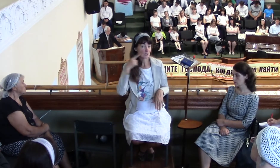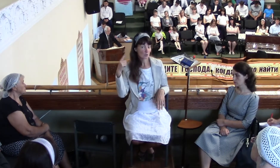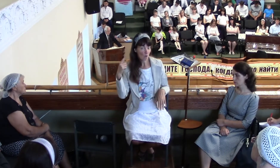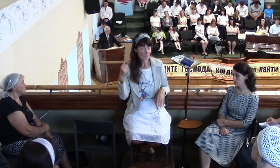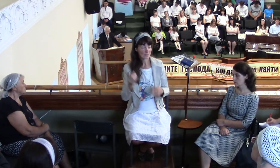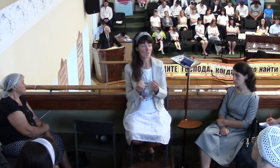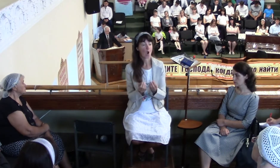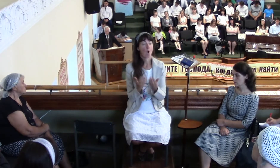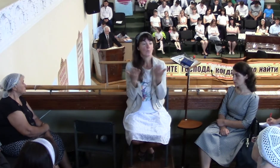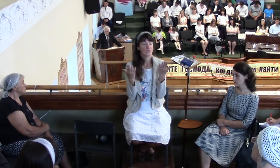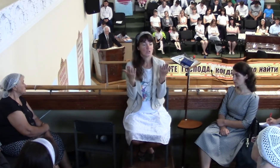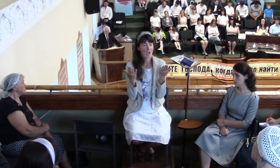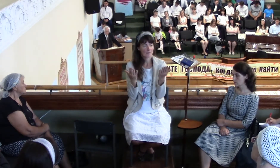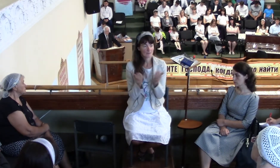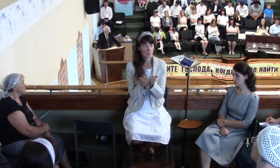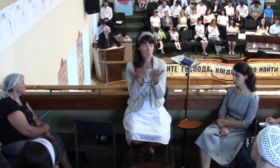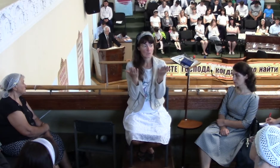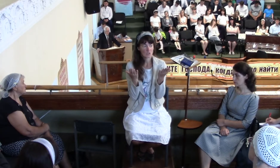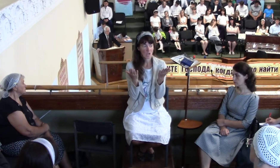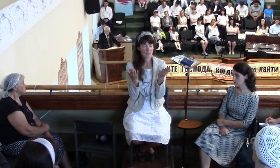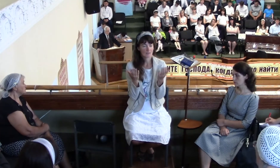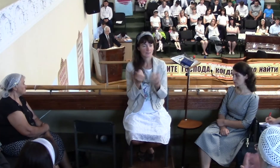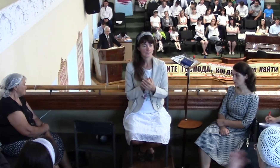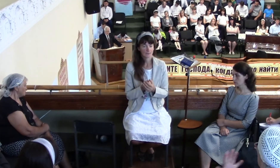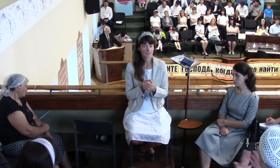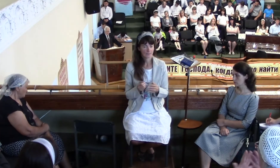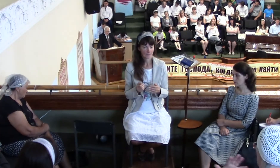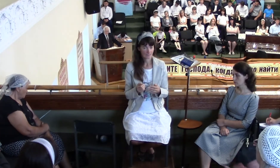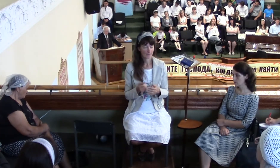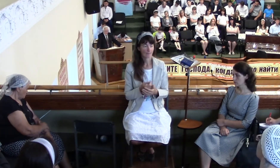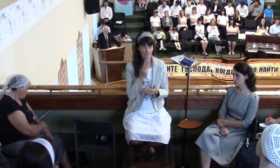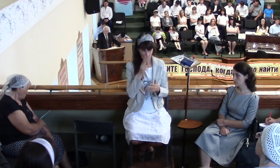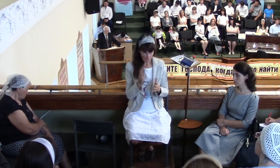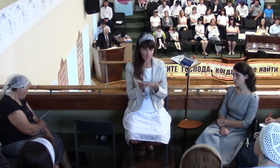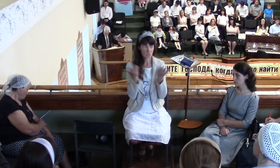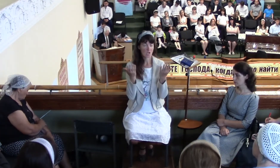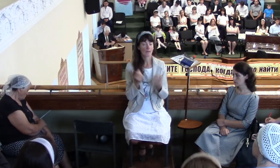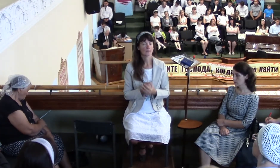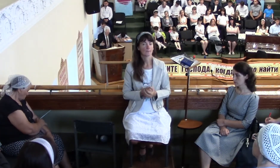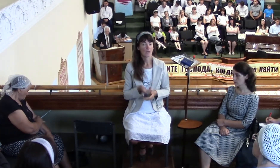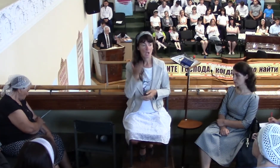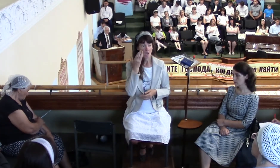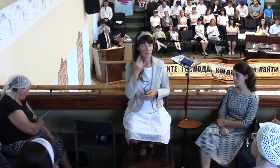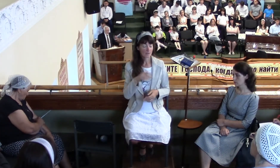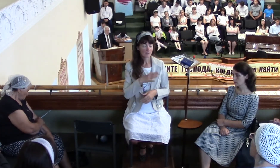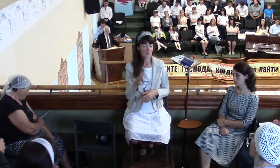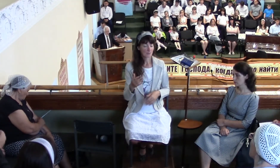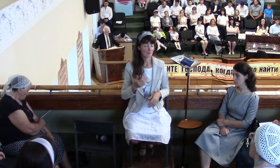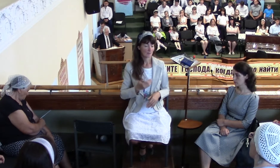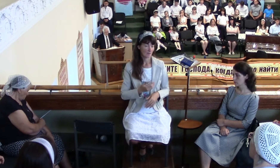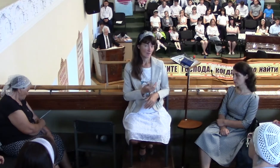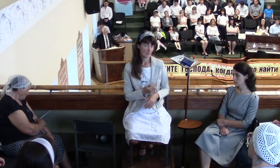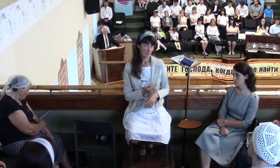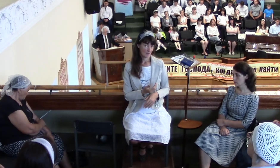обличает, когда она укоряет, когда мы пытаемся ее, знаете, закрыть